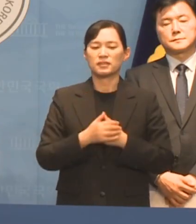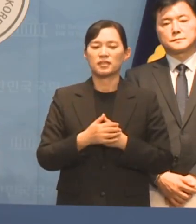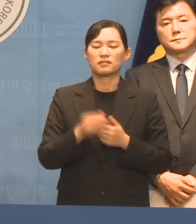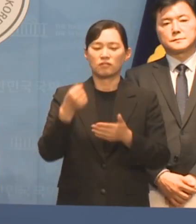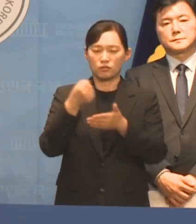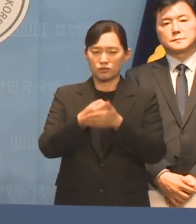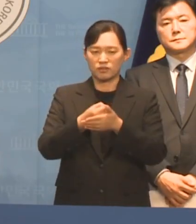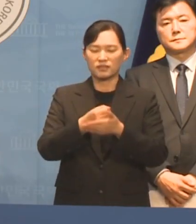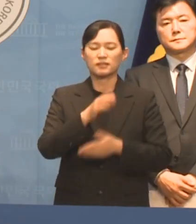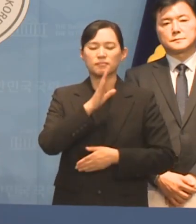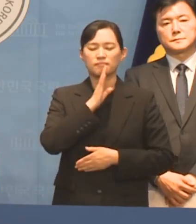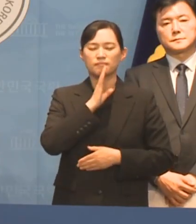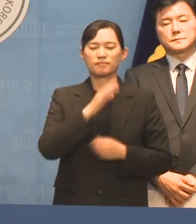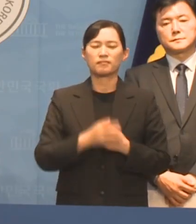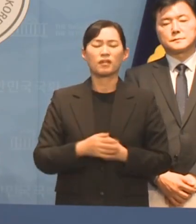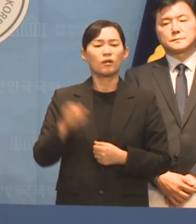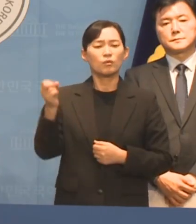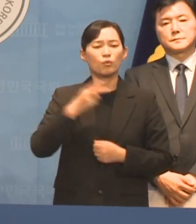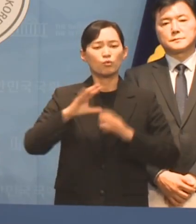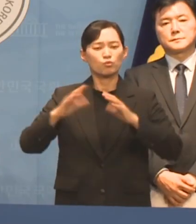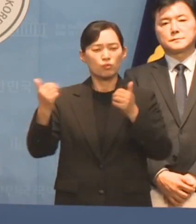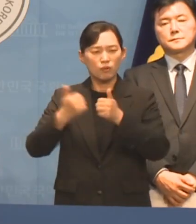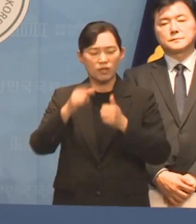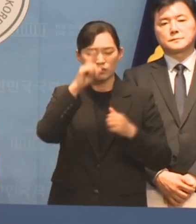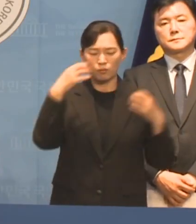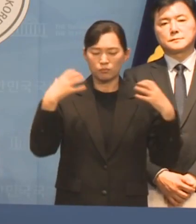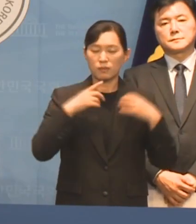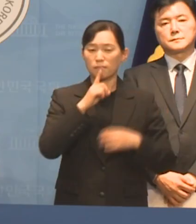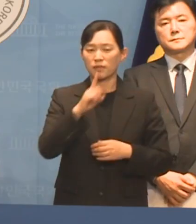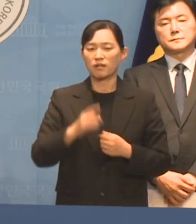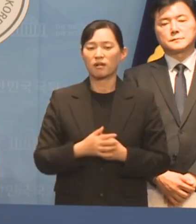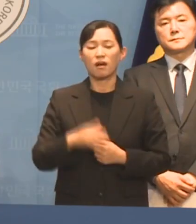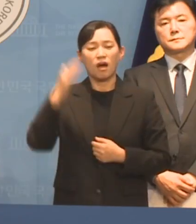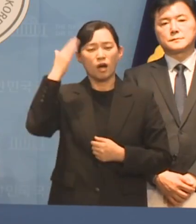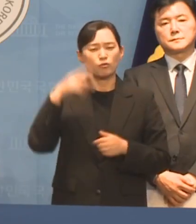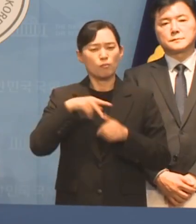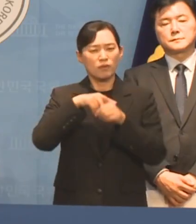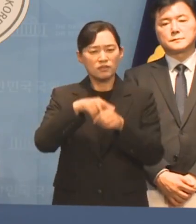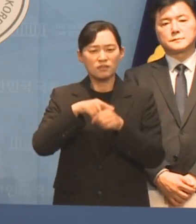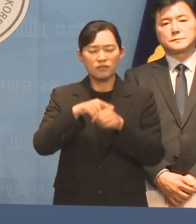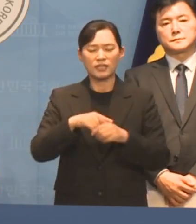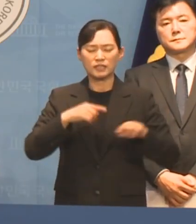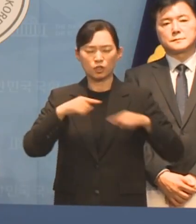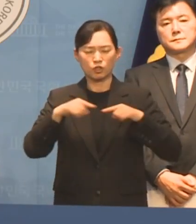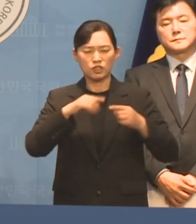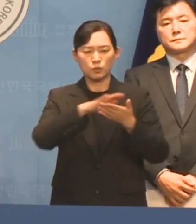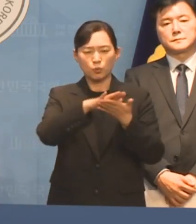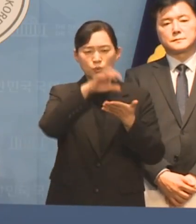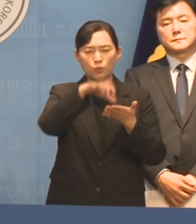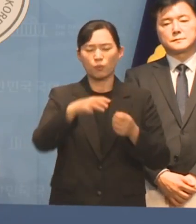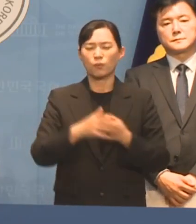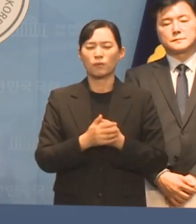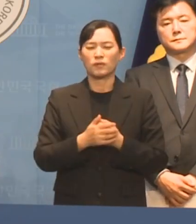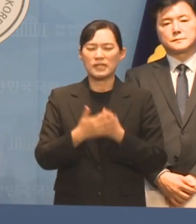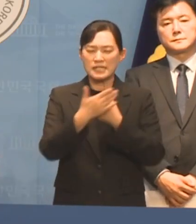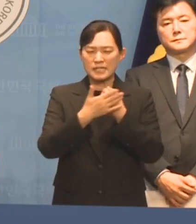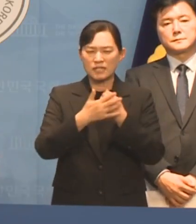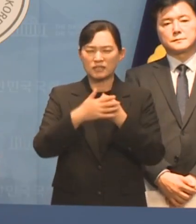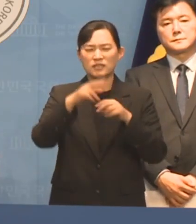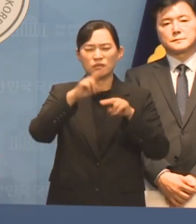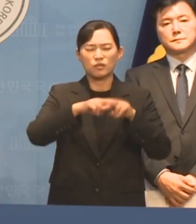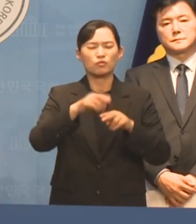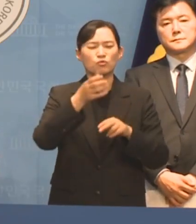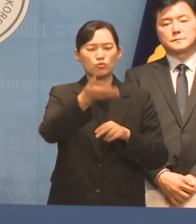것이 바람직합니다. 또한 국회와 정부에 호소합니다. 우리 한국마사회가 정치 놀이터, 보훈 인사의 희생양으로